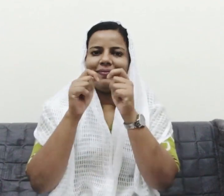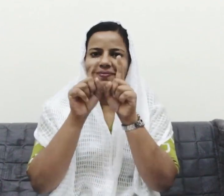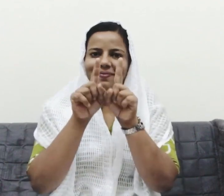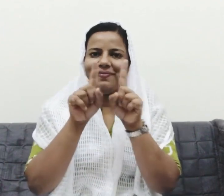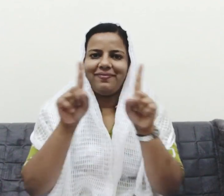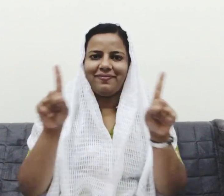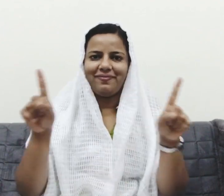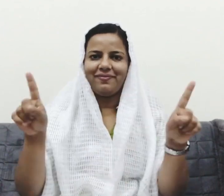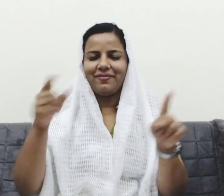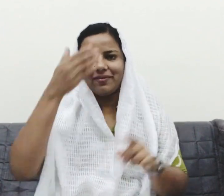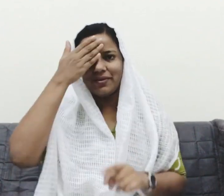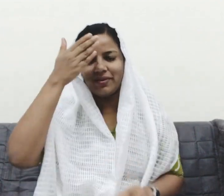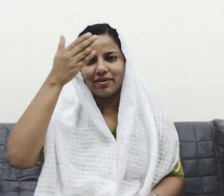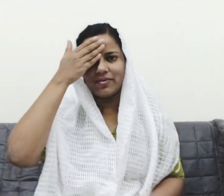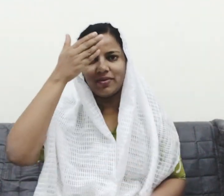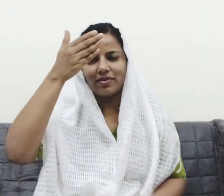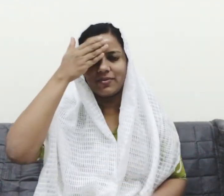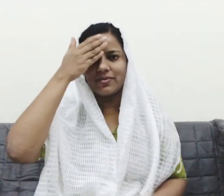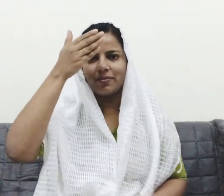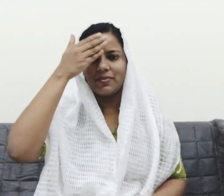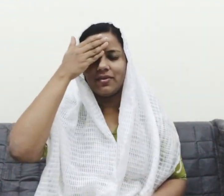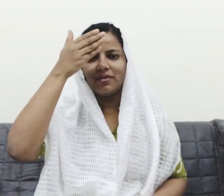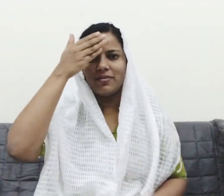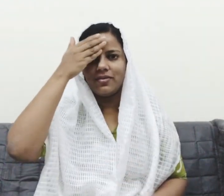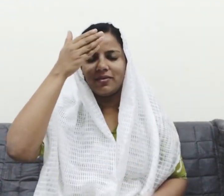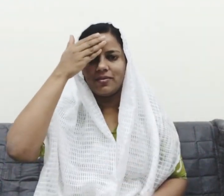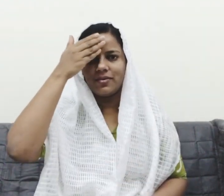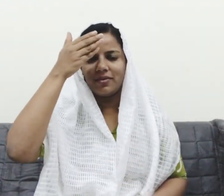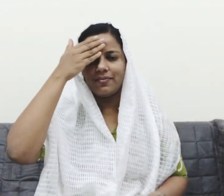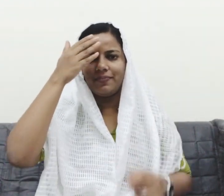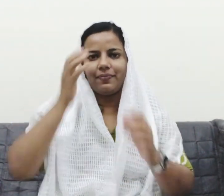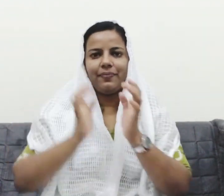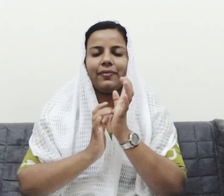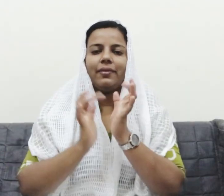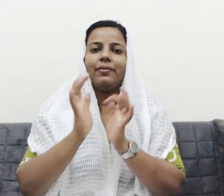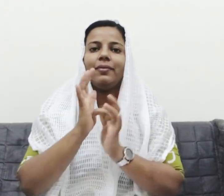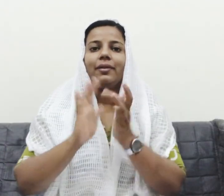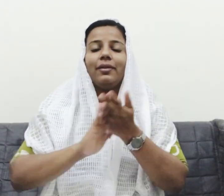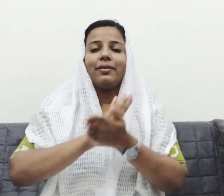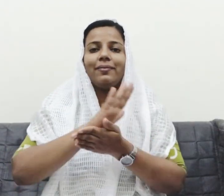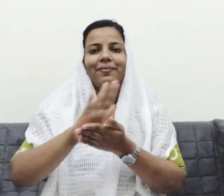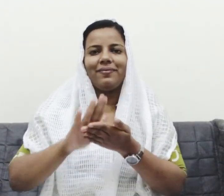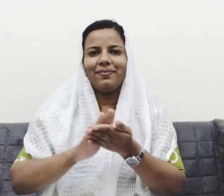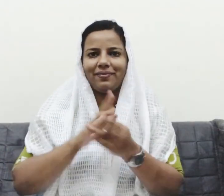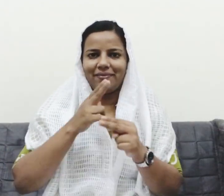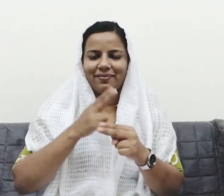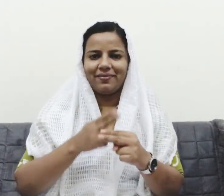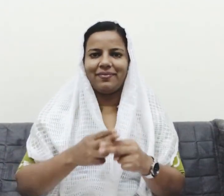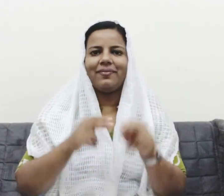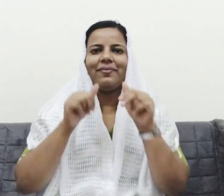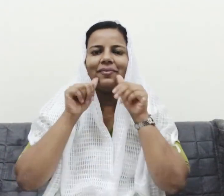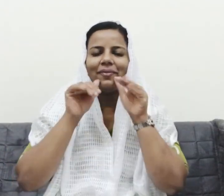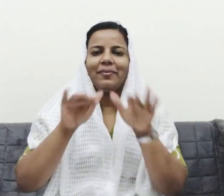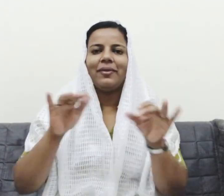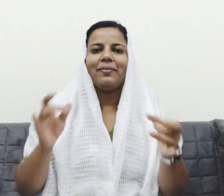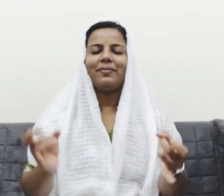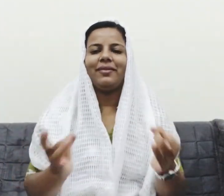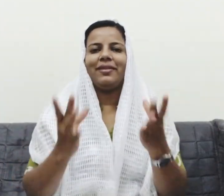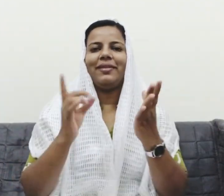പ്രൈസ് ലോർഡ്, ഹല്ലേലൂയ. സ്തോത്രം, സ്തോത്രം, സ്തോത്രം, സ്തോത്രം, സ്തോത്രം, സ്തോത്രം. നമ്മുടെ കർത്താവിൻ്റെ അതിപരിശുദ്ധമായ തിരുനാമം ഈ